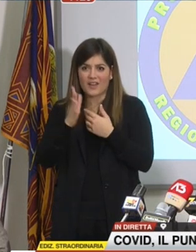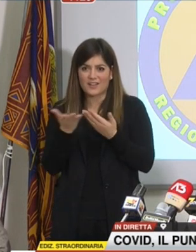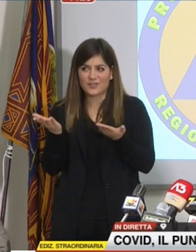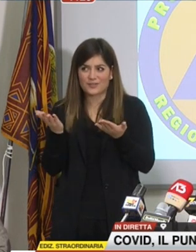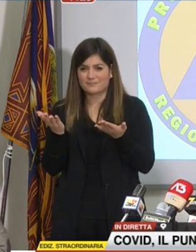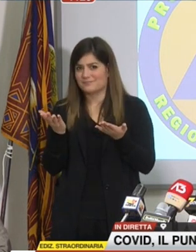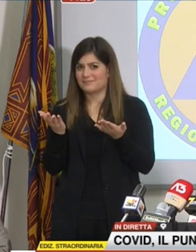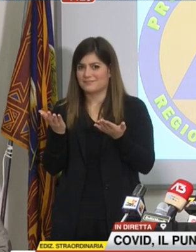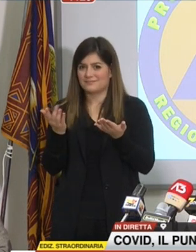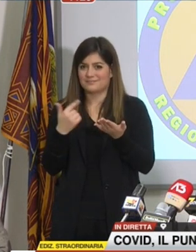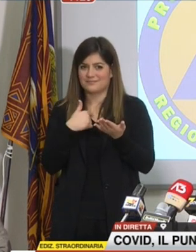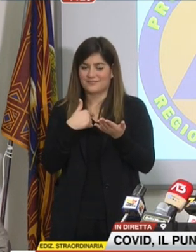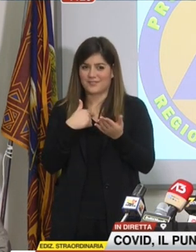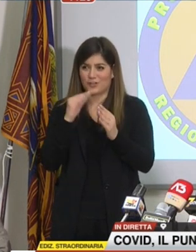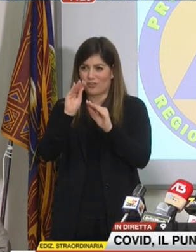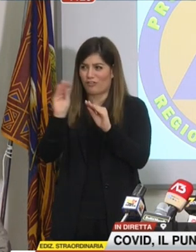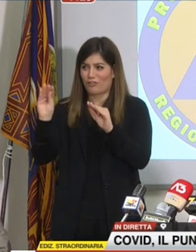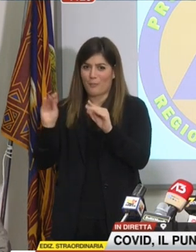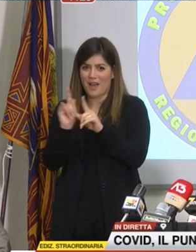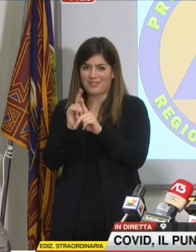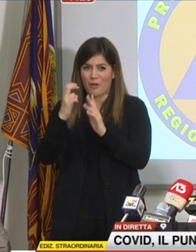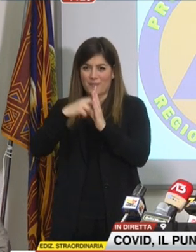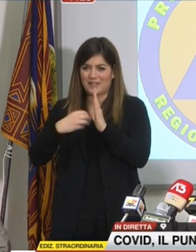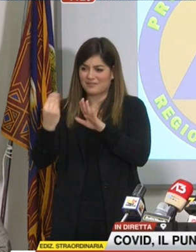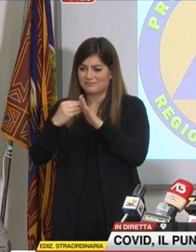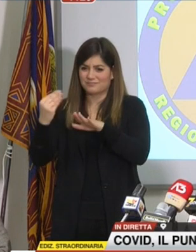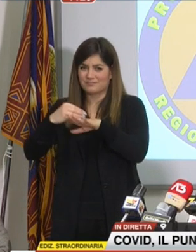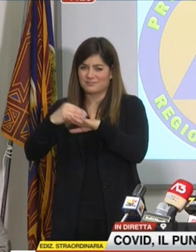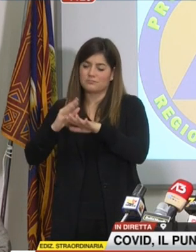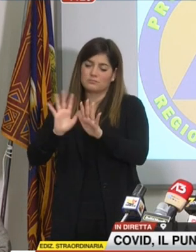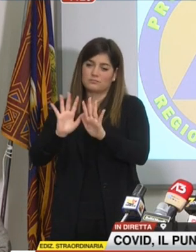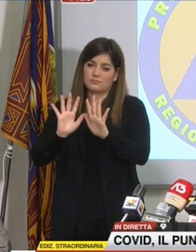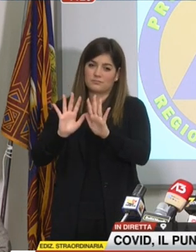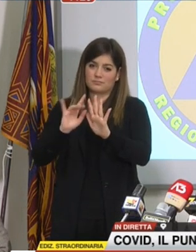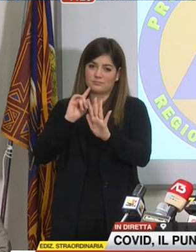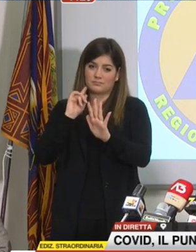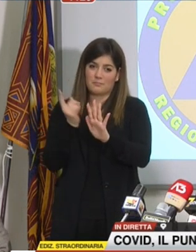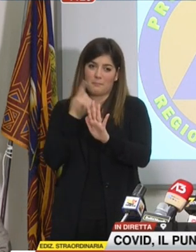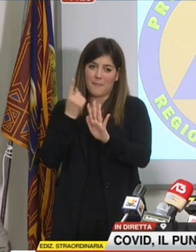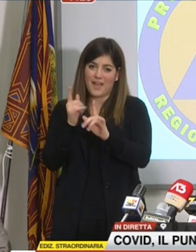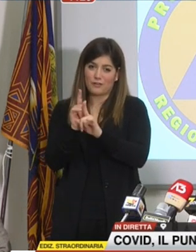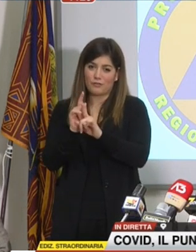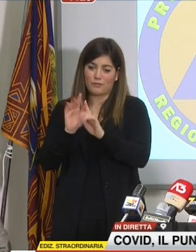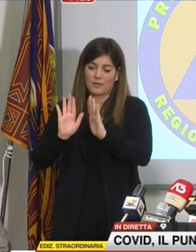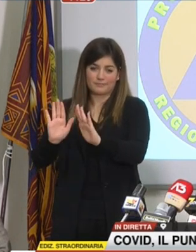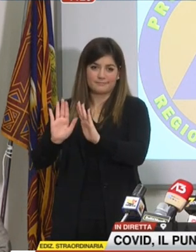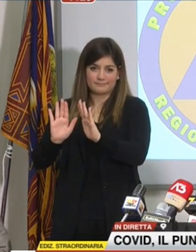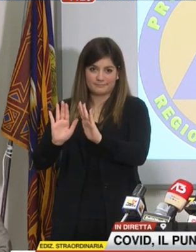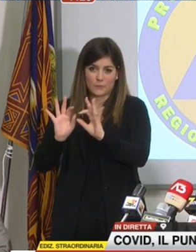o non prelevo i 1.100 milioni. Penso che sia più conveniente per noi cittadini non prelevare tasse.